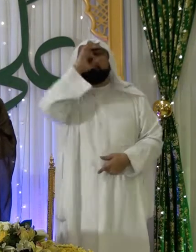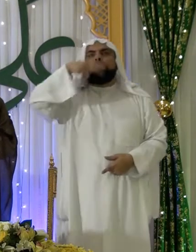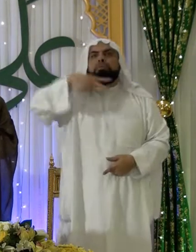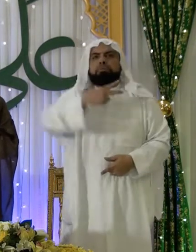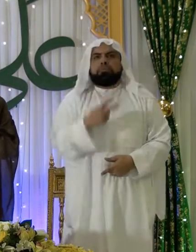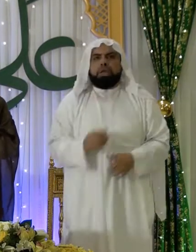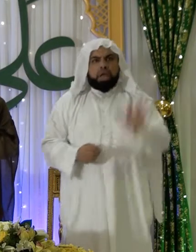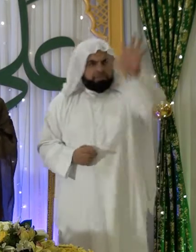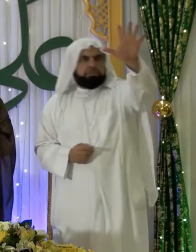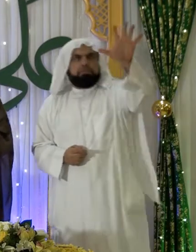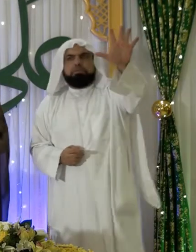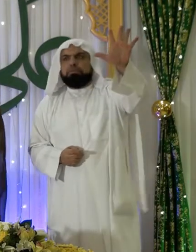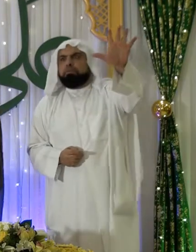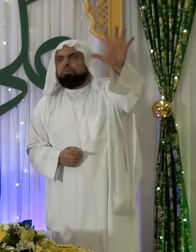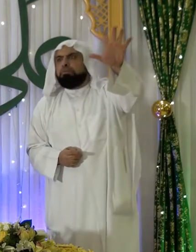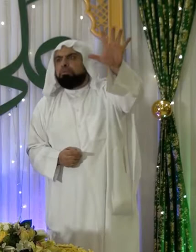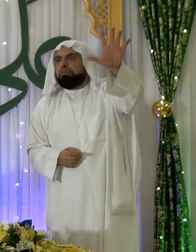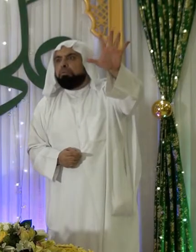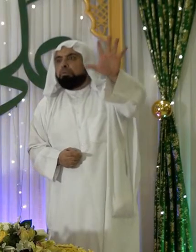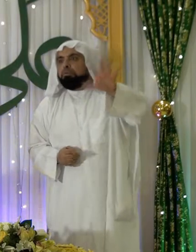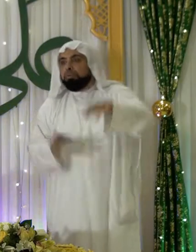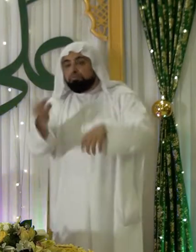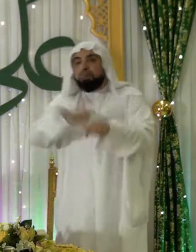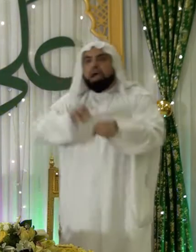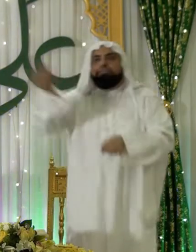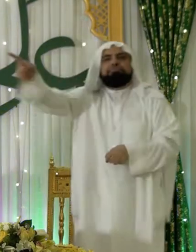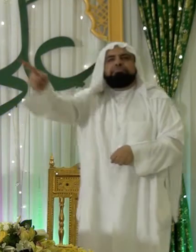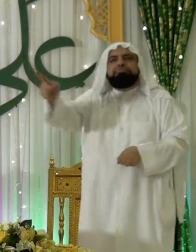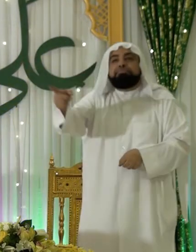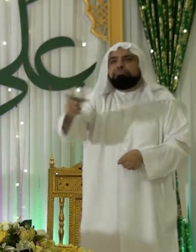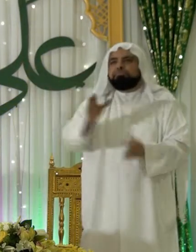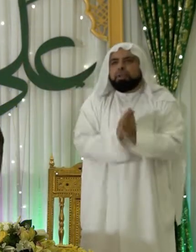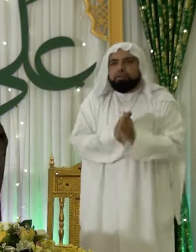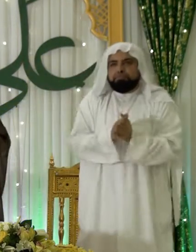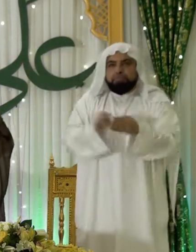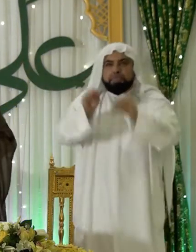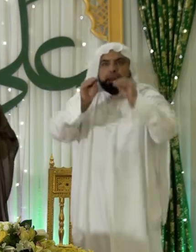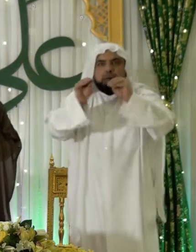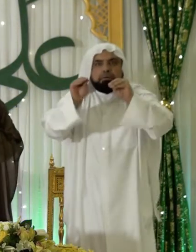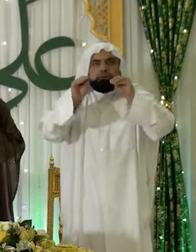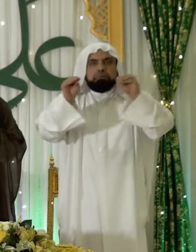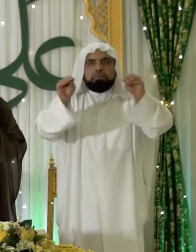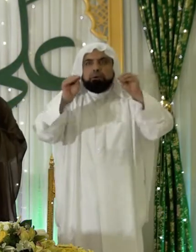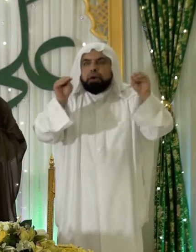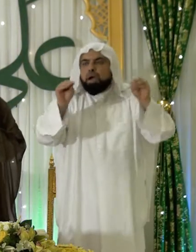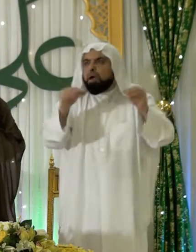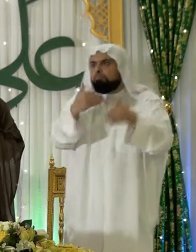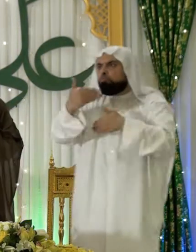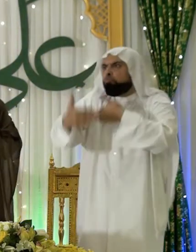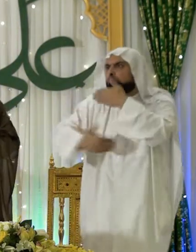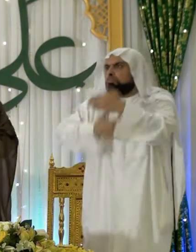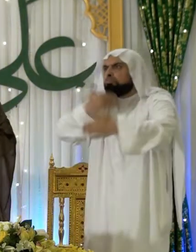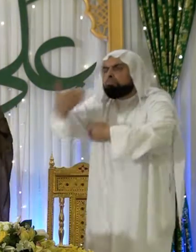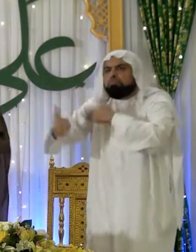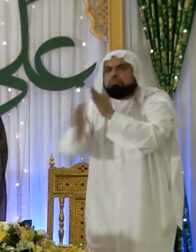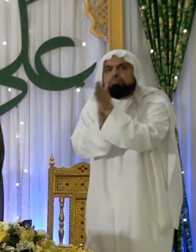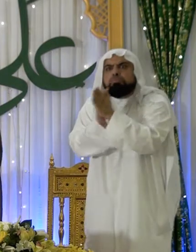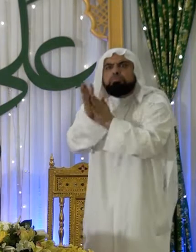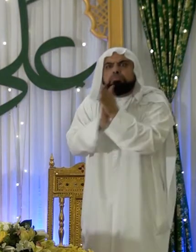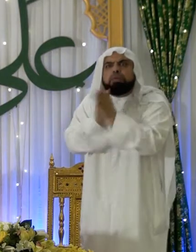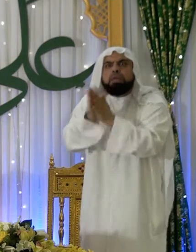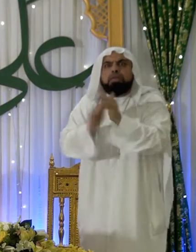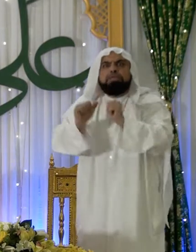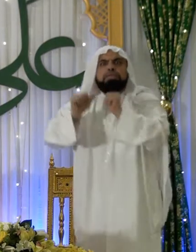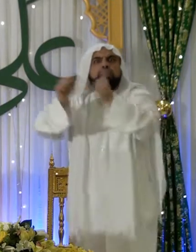خامسا، الإشادة بعلي بين الفينة والأخرى وفي